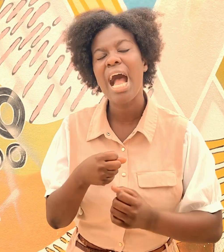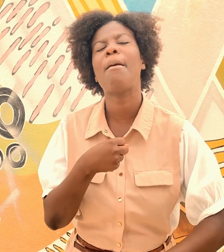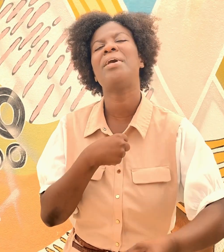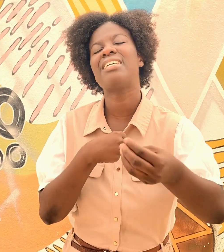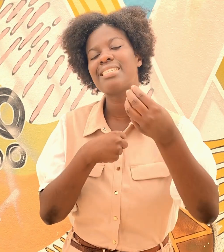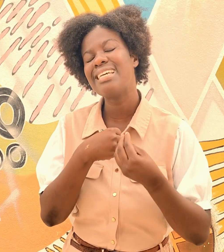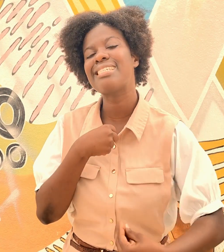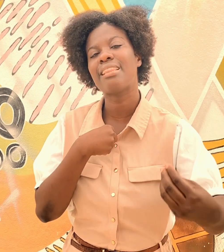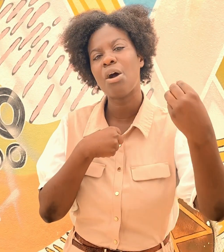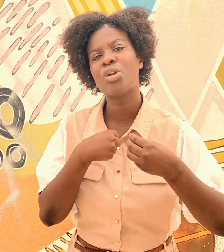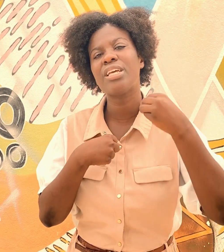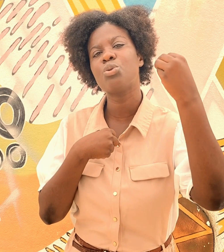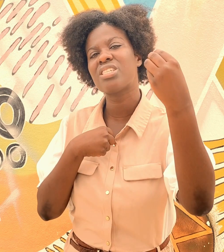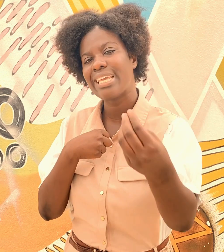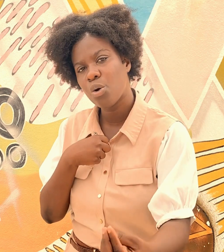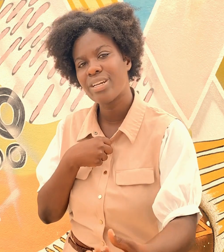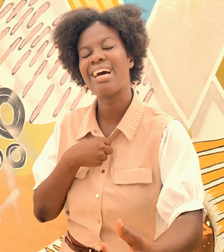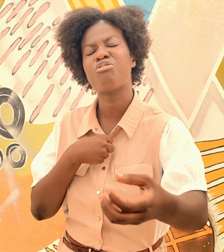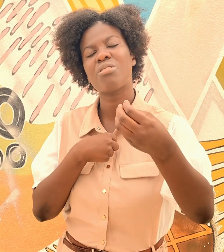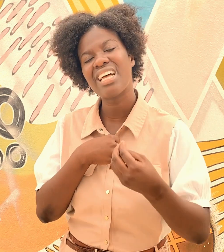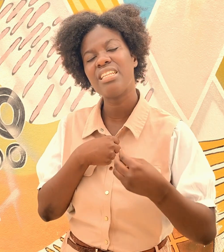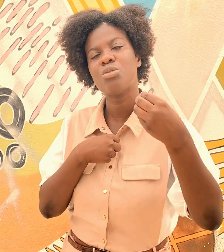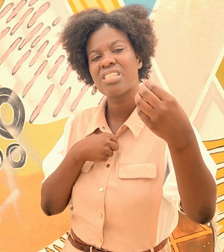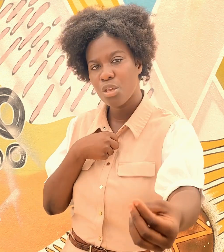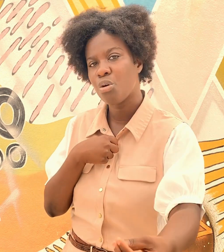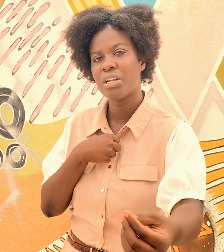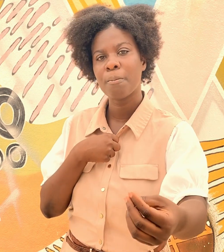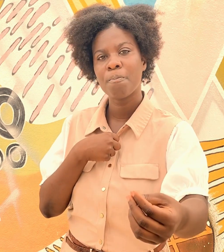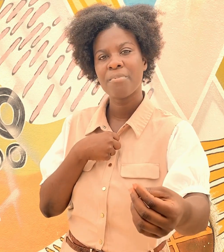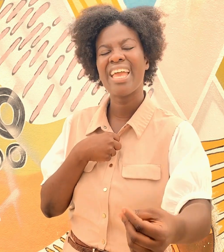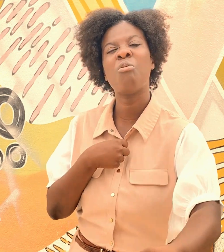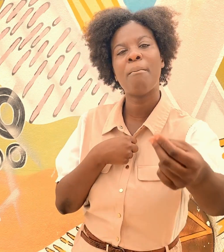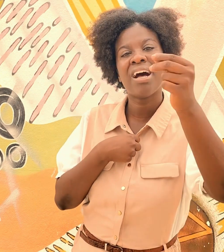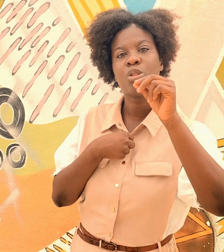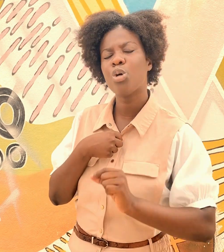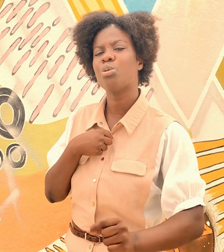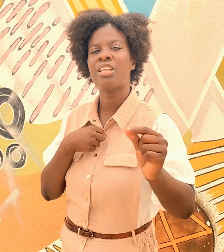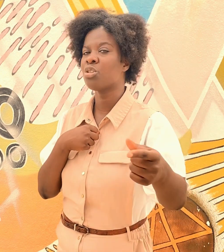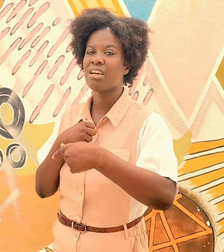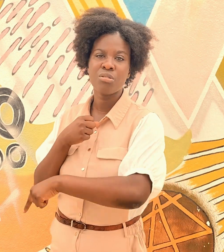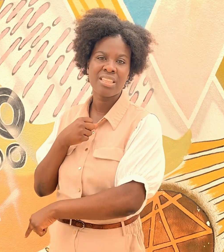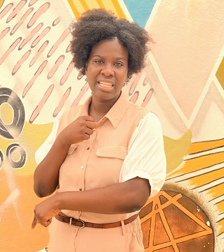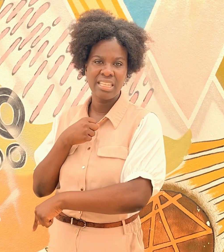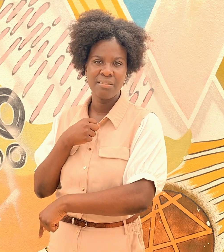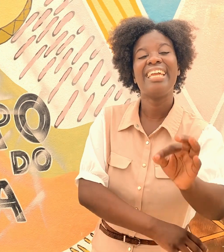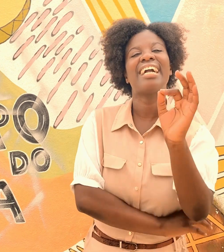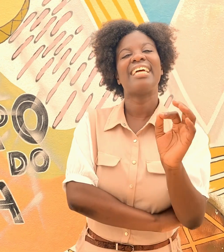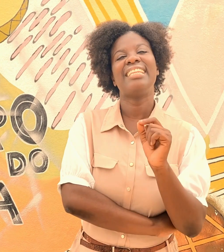a presença da ordem do Senhor, da vontade do Senhor, é o abandono da nossa vontade. E